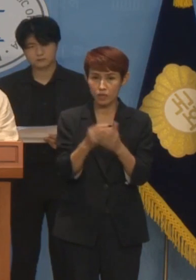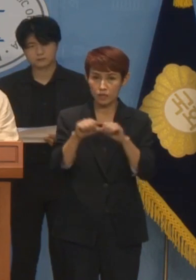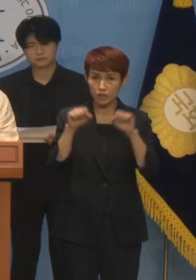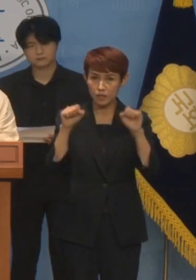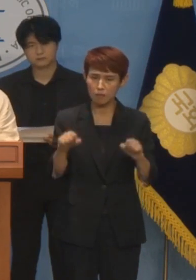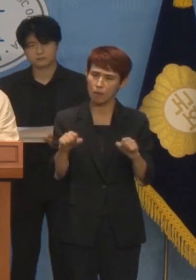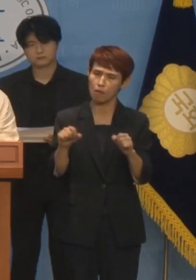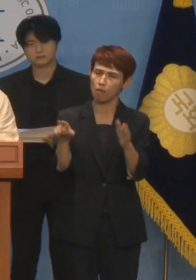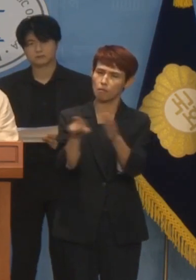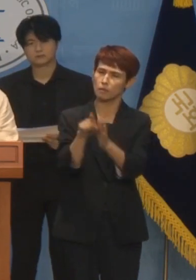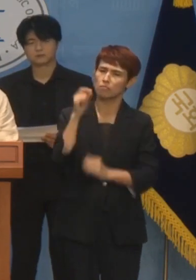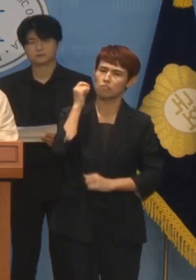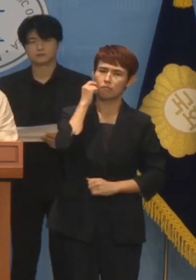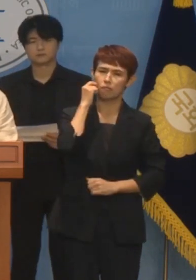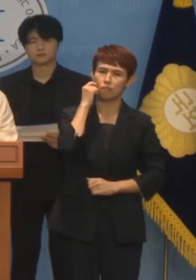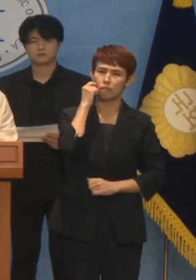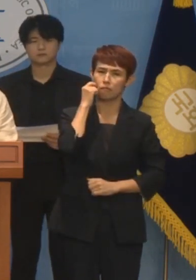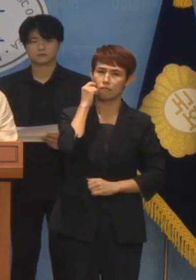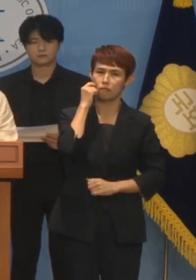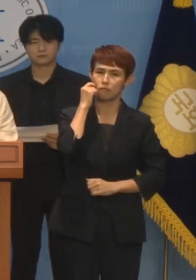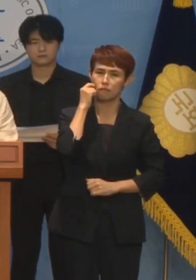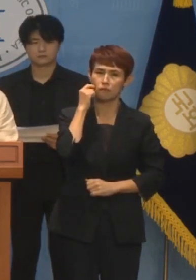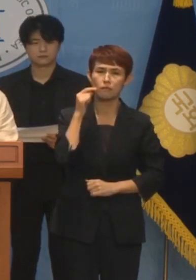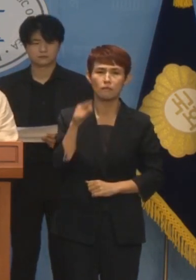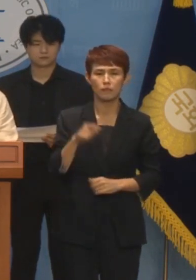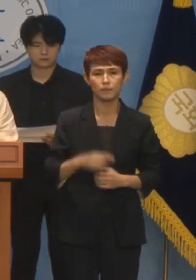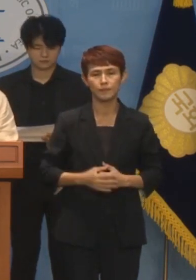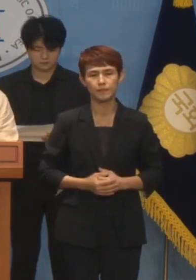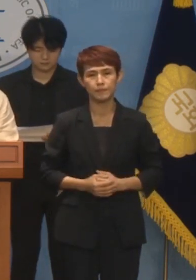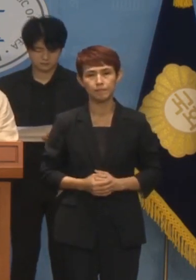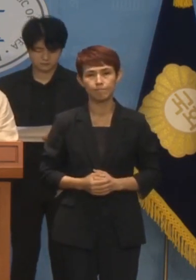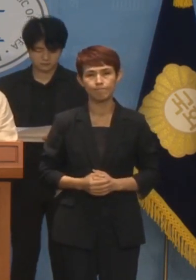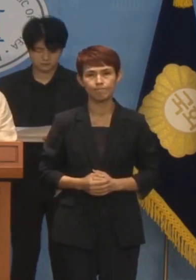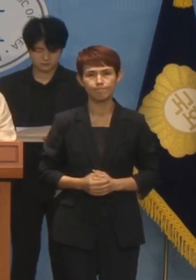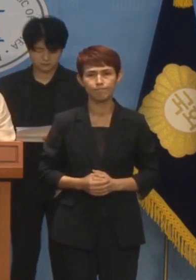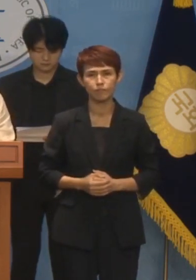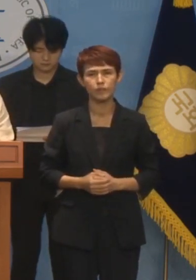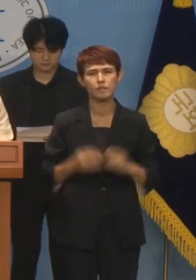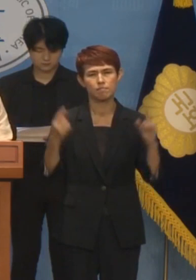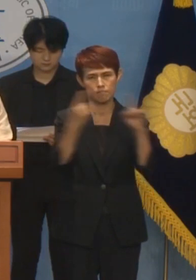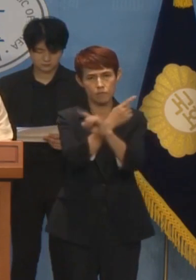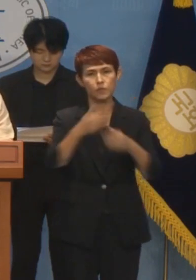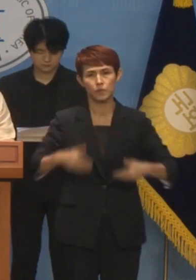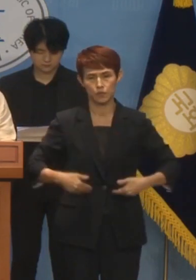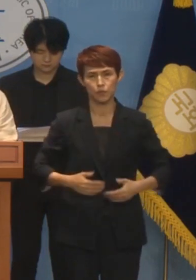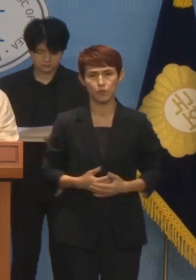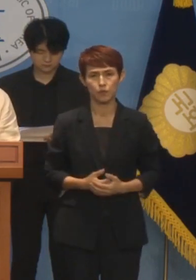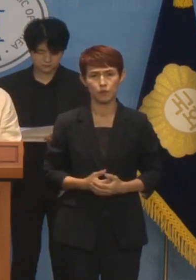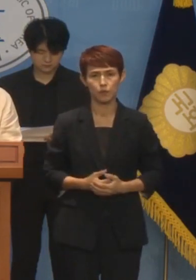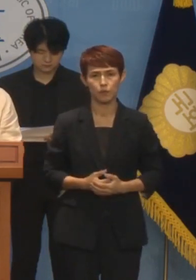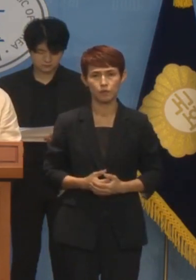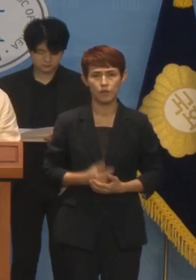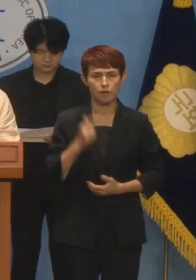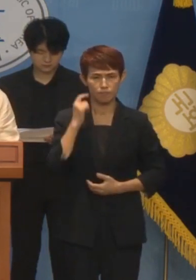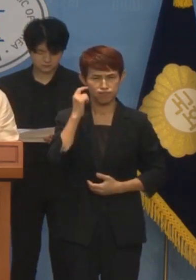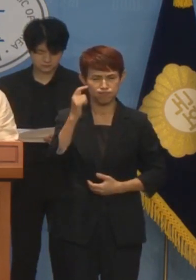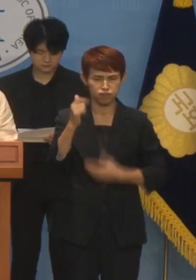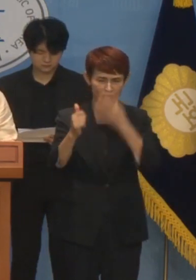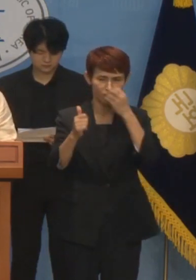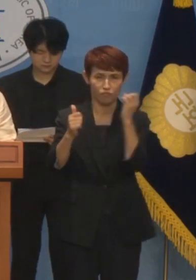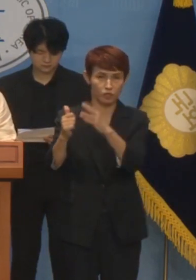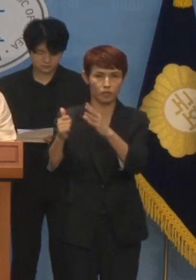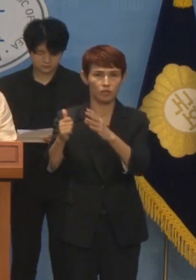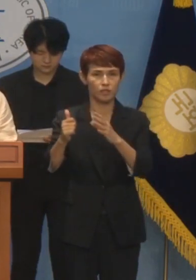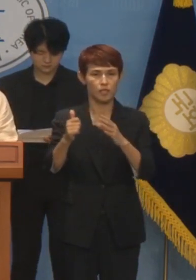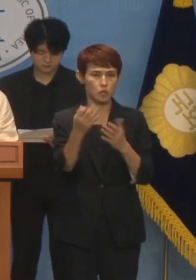신뢰도를 훼손하고 그 건전성을 악화시켜왔습니다. 이제는 바뀌어야 합니다. 지속 가능성은 무시하고